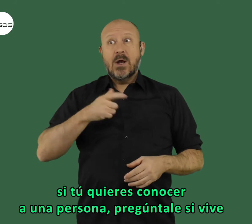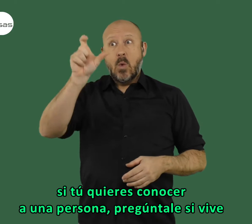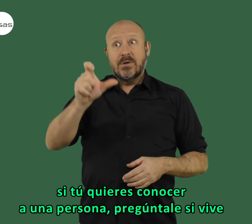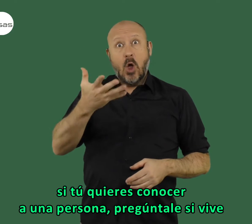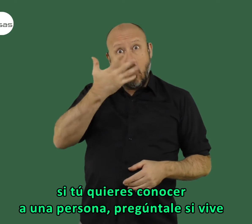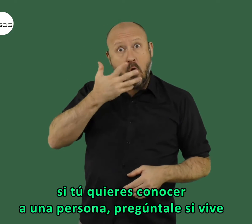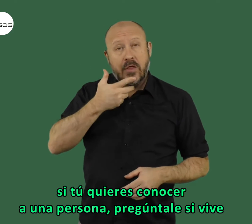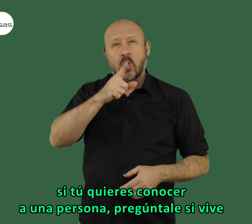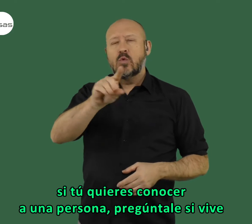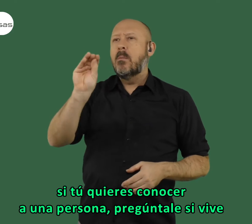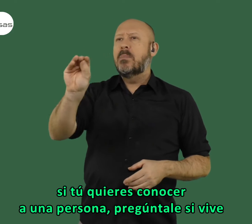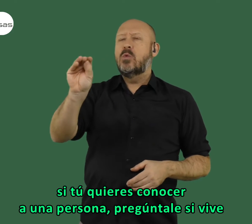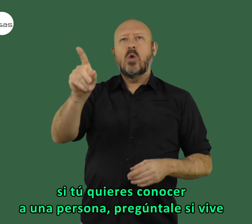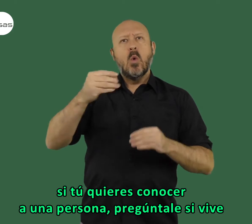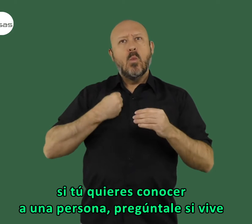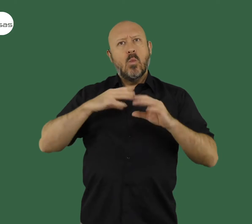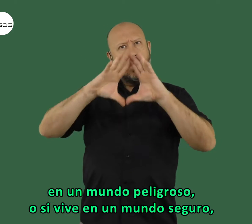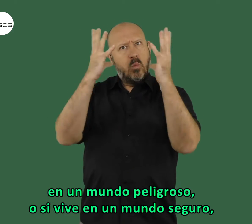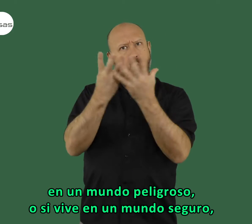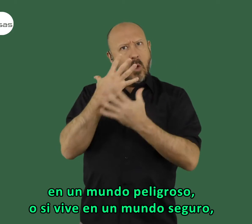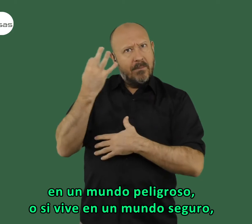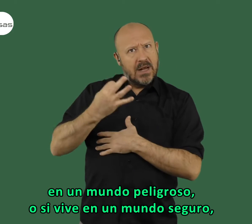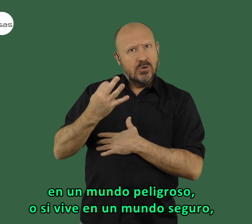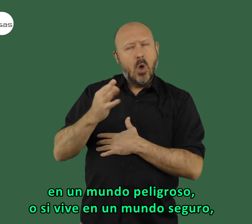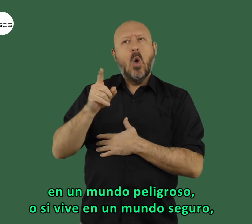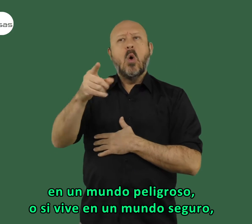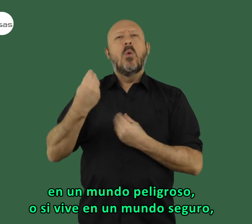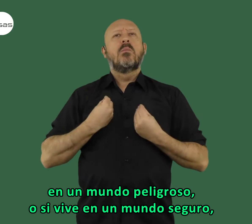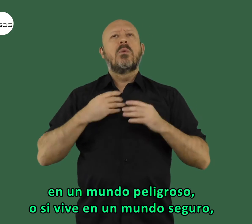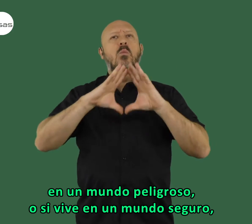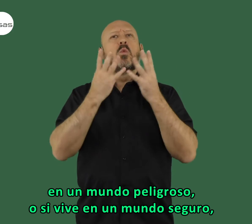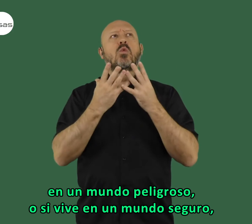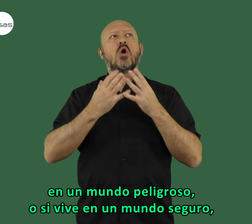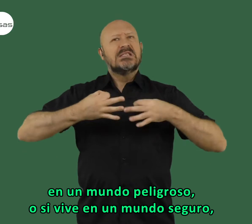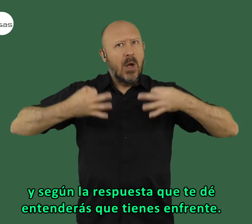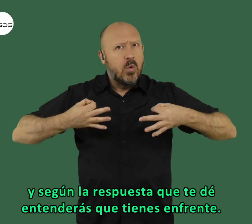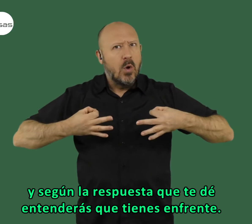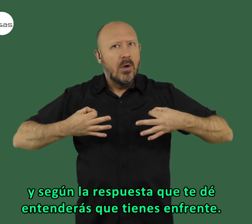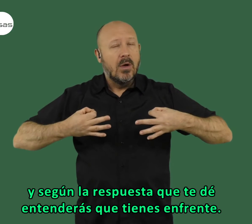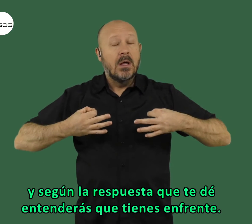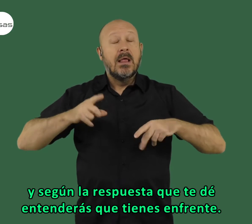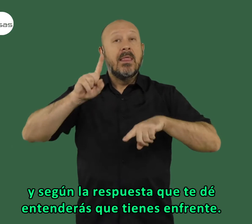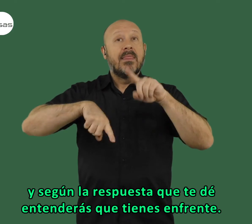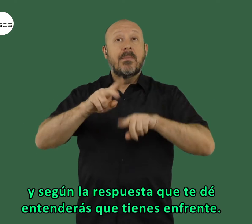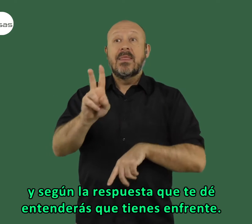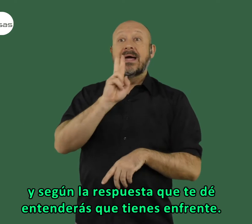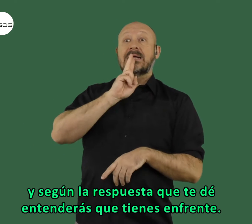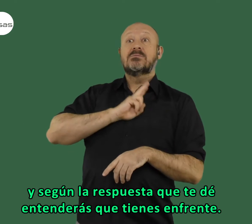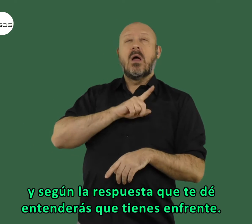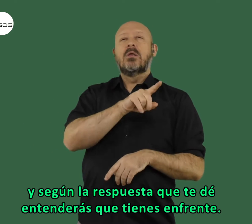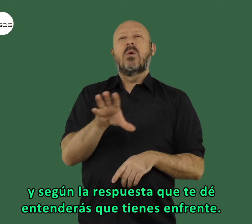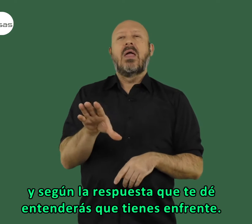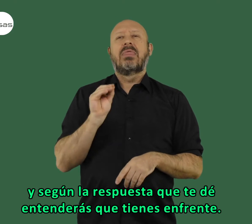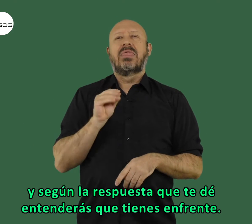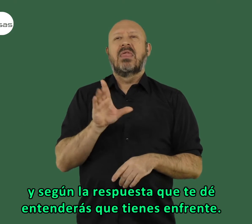quieres conocer a una persona, pregúntale si vive en un mundo peligroso o si vive en un mundo seguro. Y según la respuesta que te